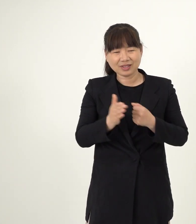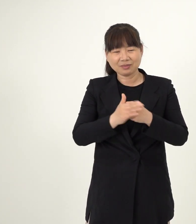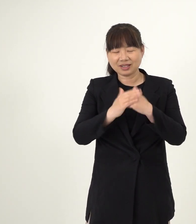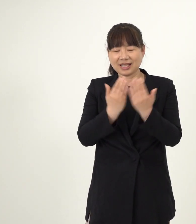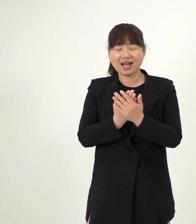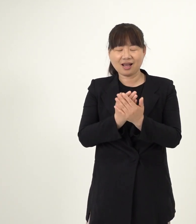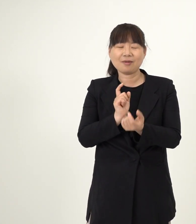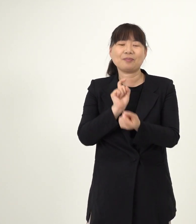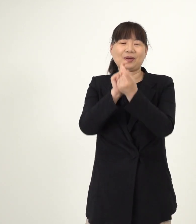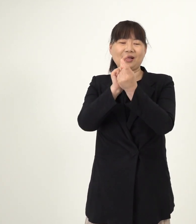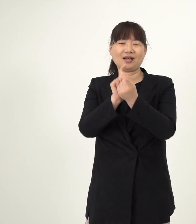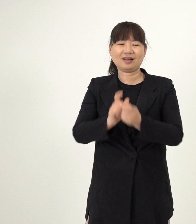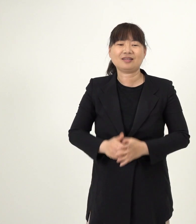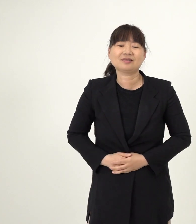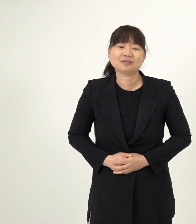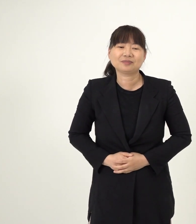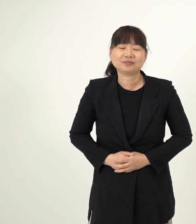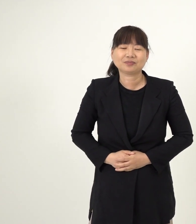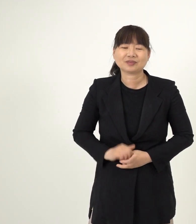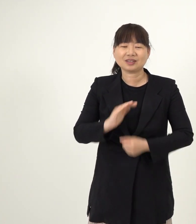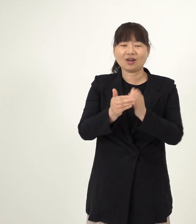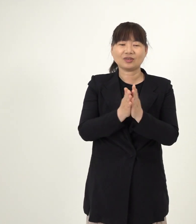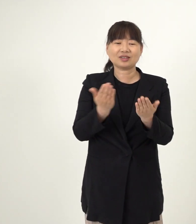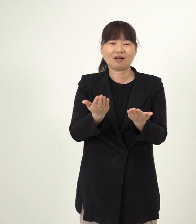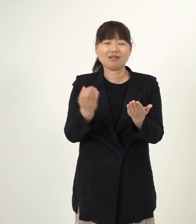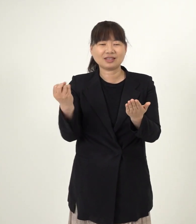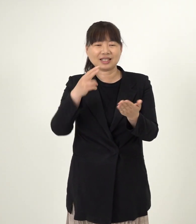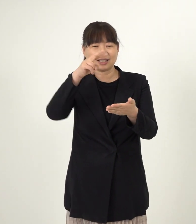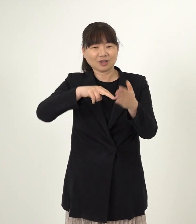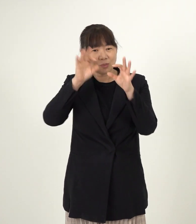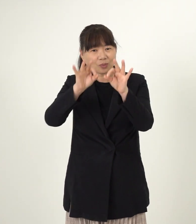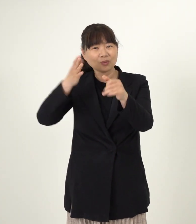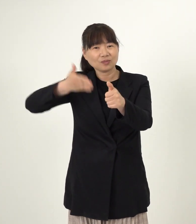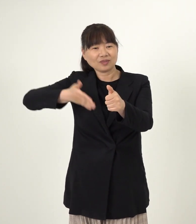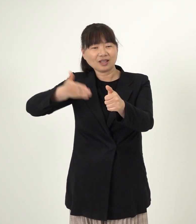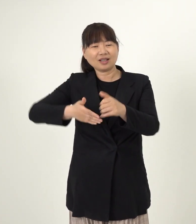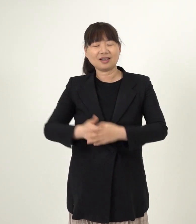자, 그런데 성경을 다시 한번 보십시다.